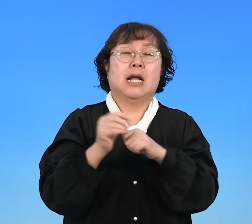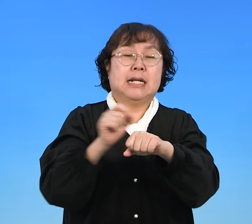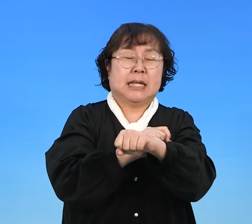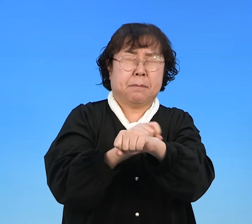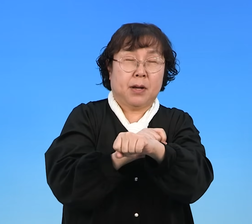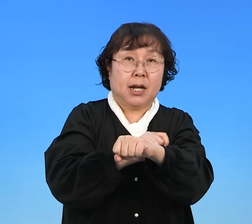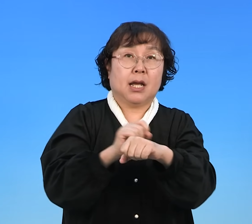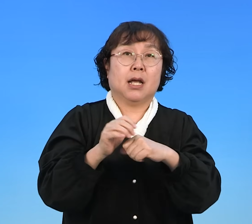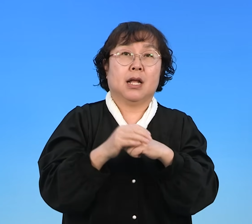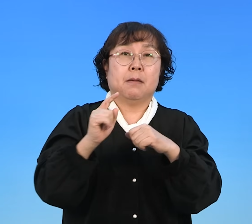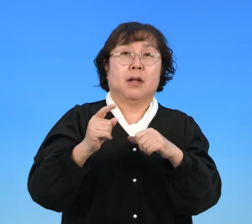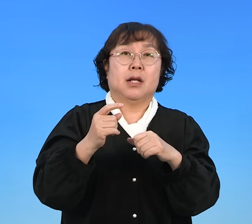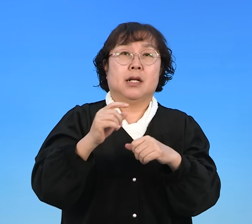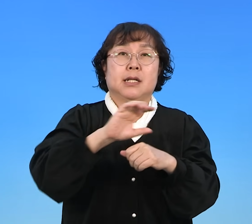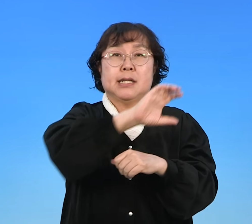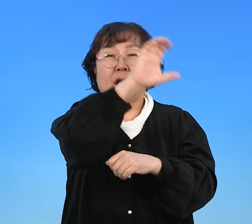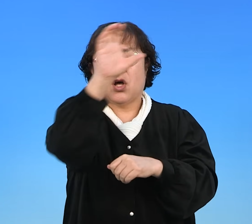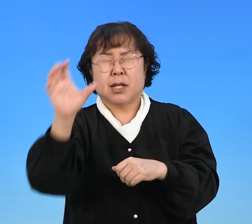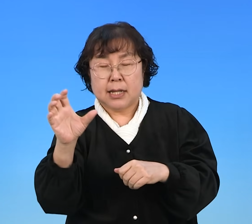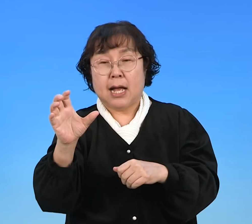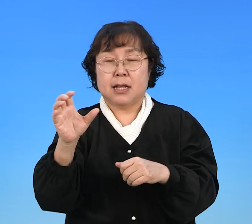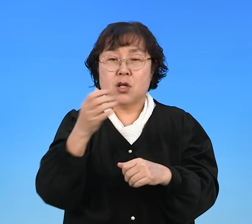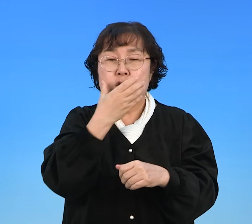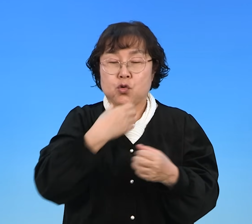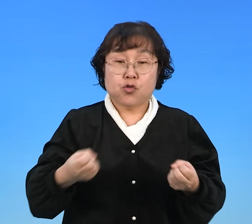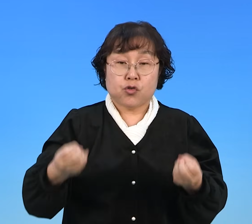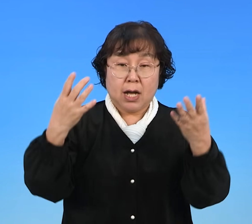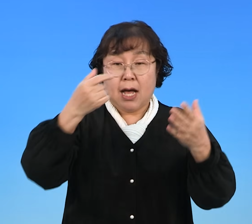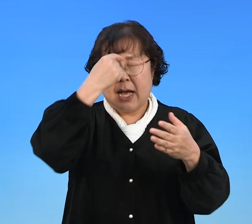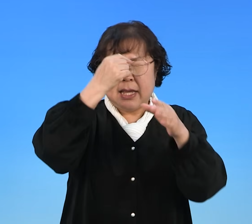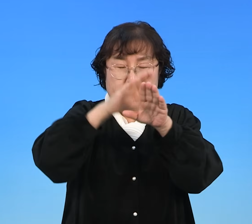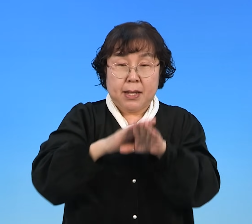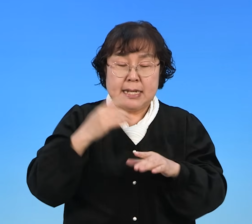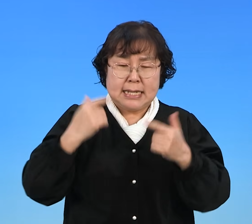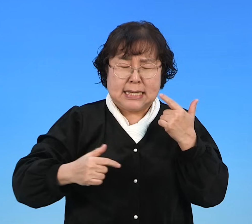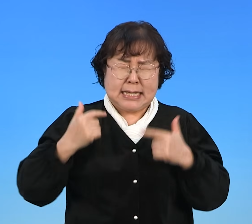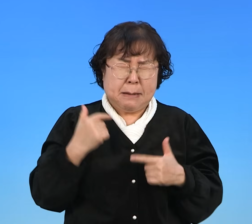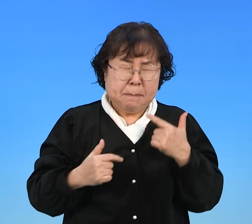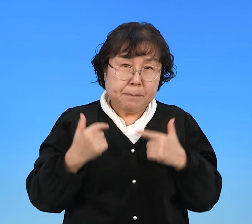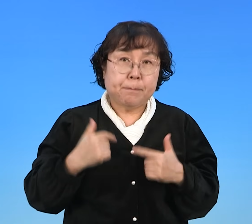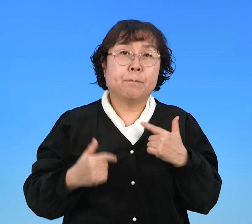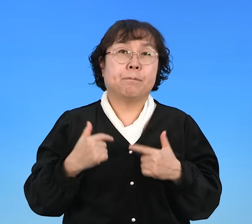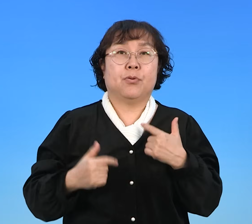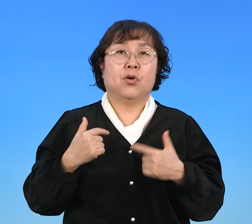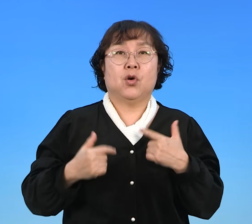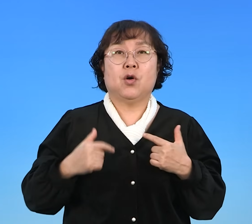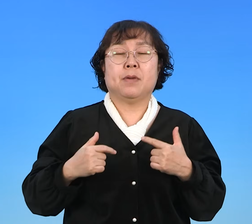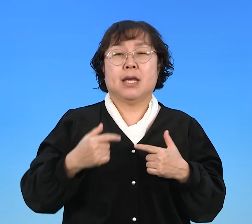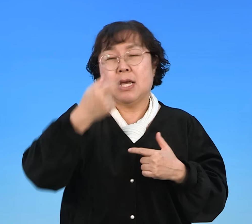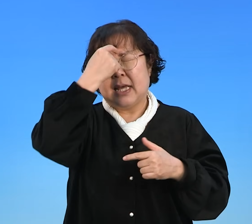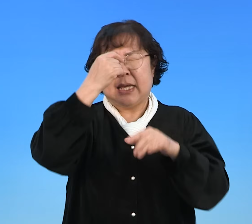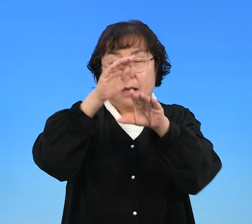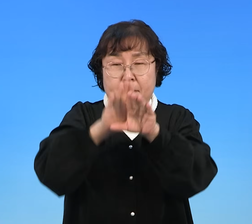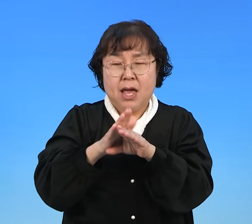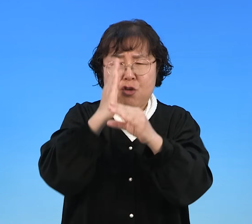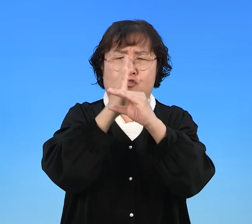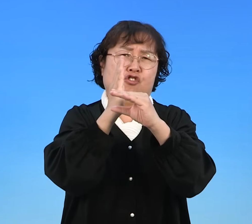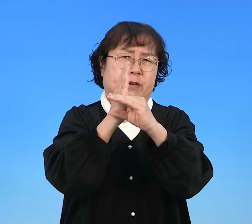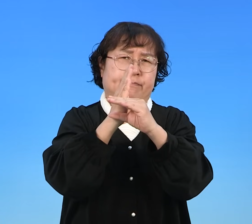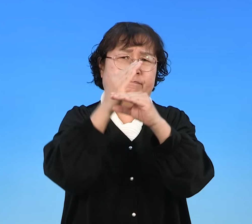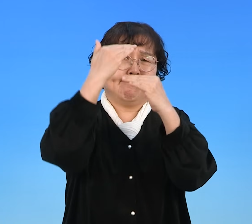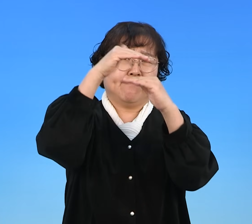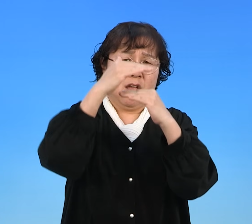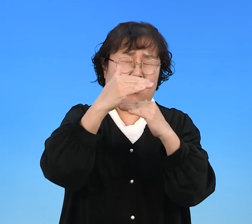특별히 이번 성탄 축하 예배는 기쁨이 이게 이번 예배의